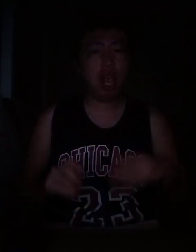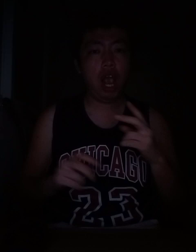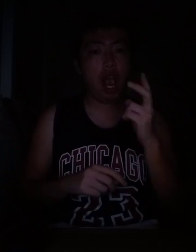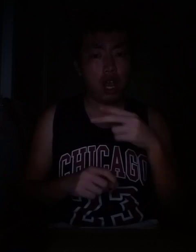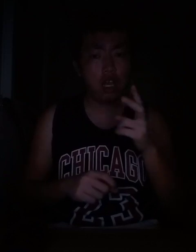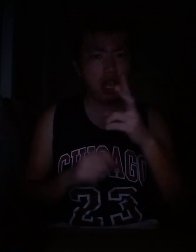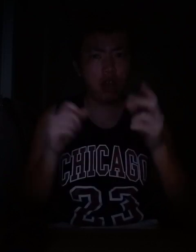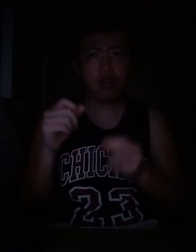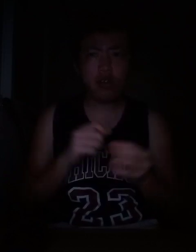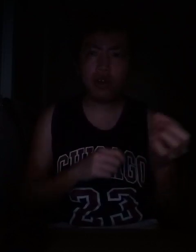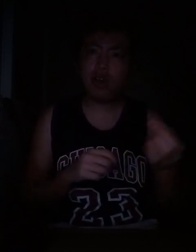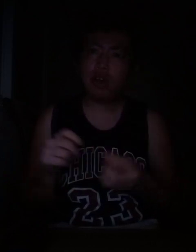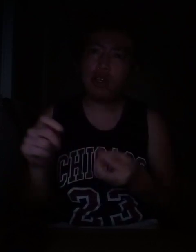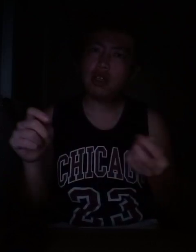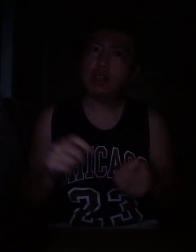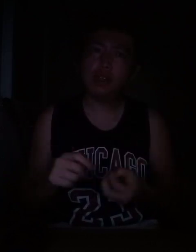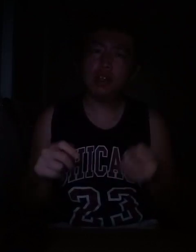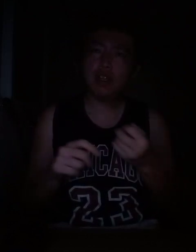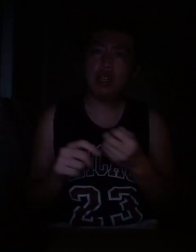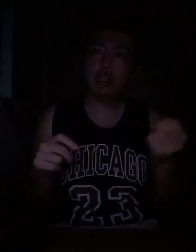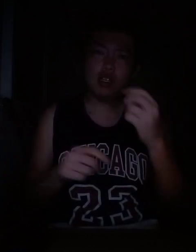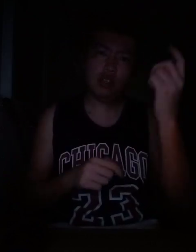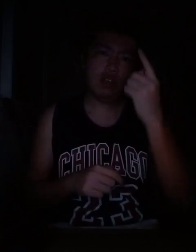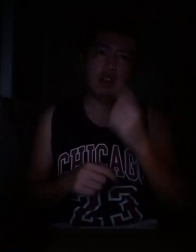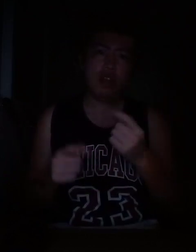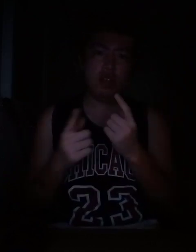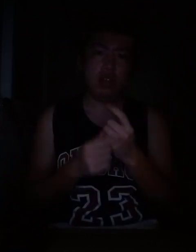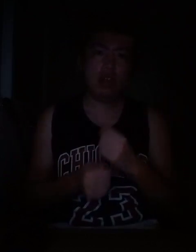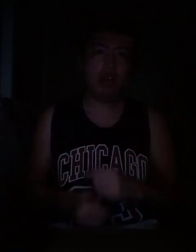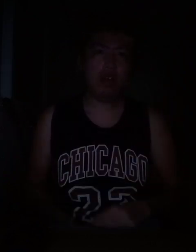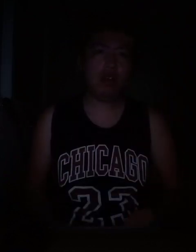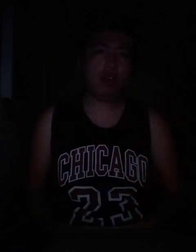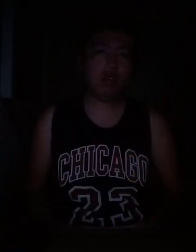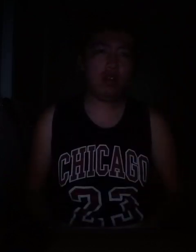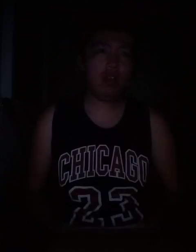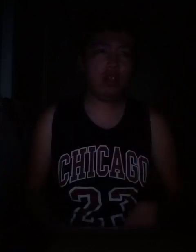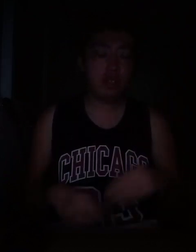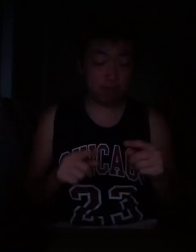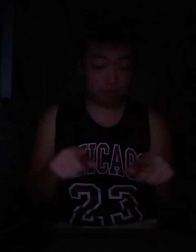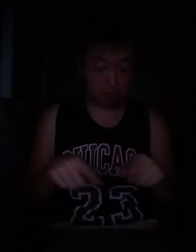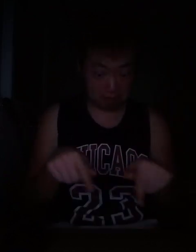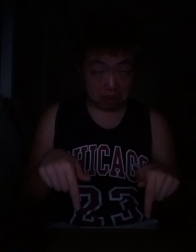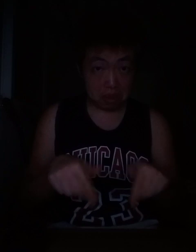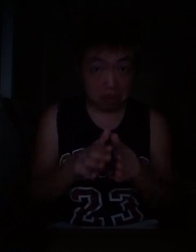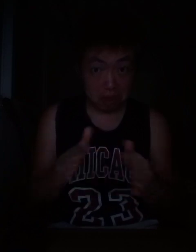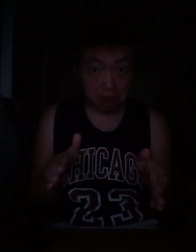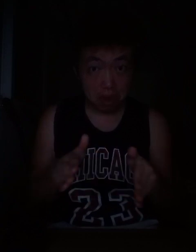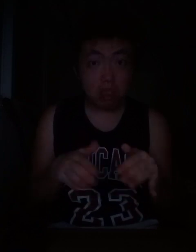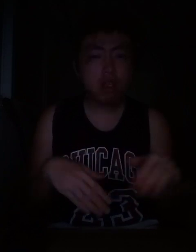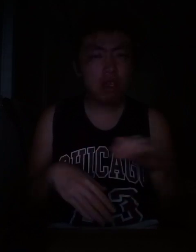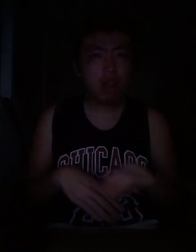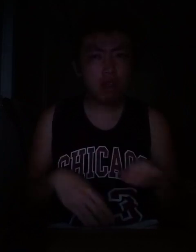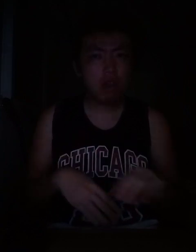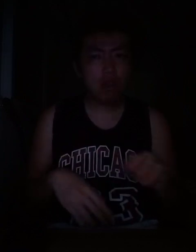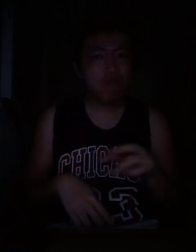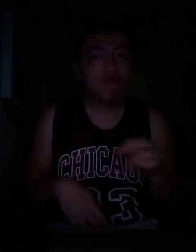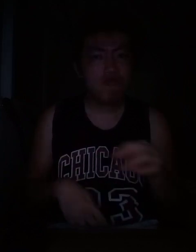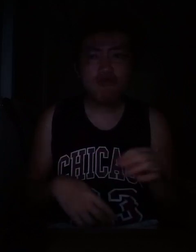하나씩 쌓으면서 바짝 다가온 태풍에 대비했습니다. 틈새 있잖아요, 우리가. 네, 거기 물 넘어가지 말라고 일단 모래 벽